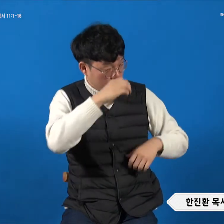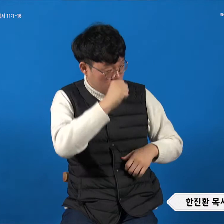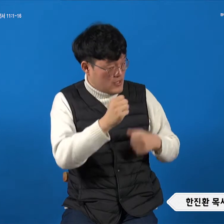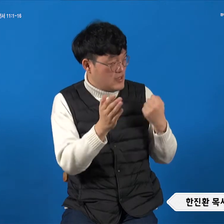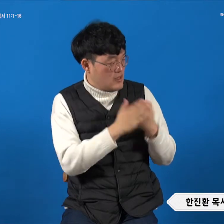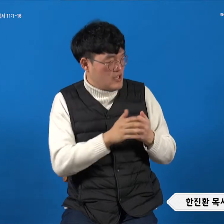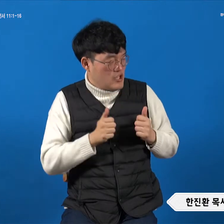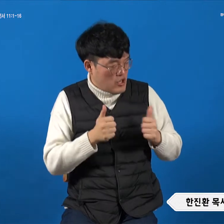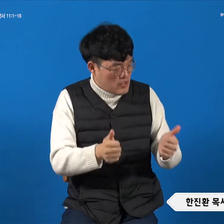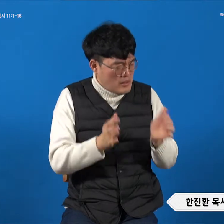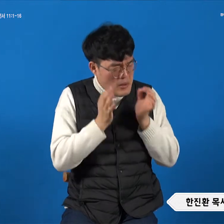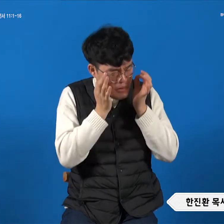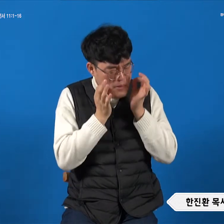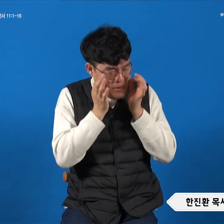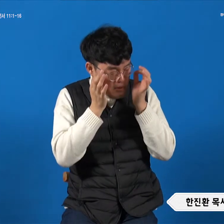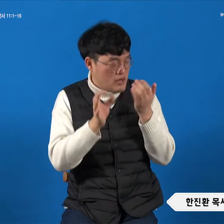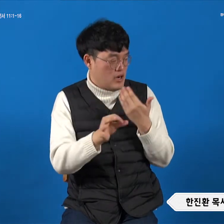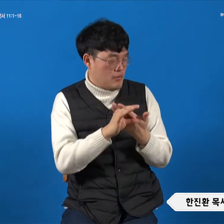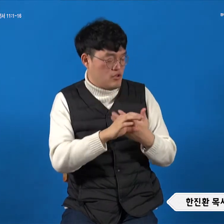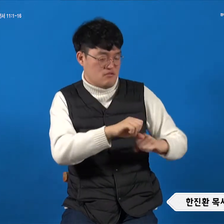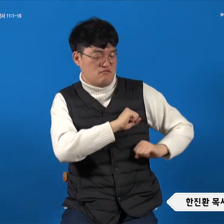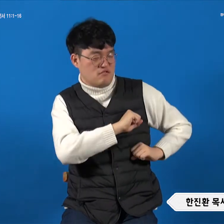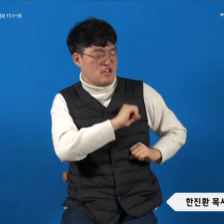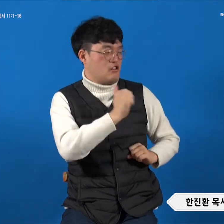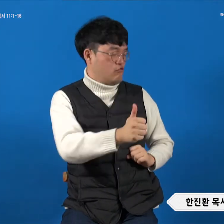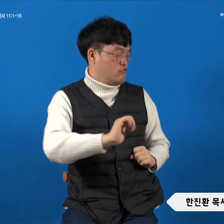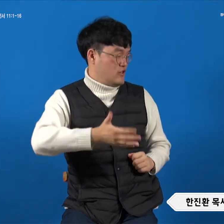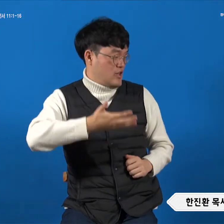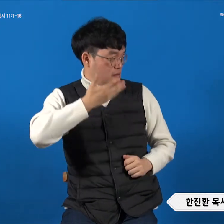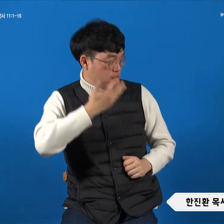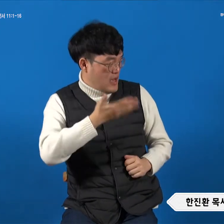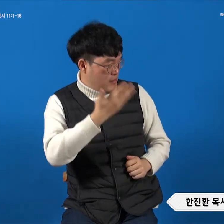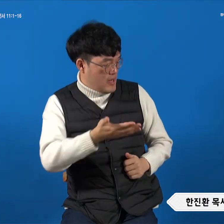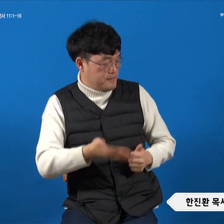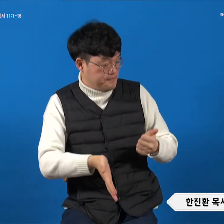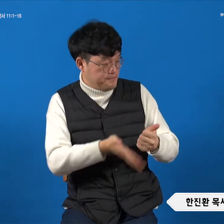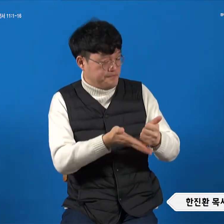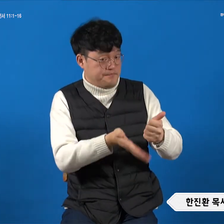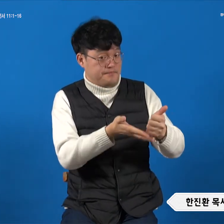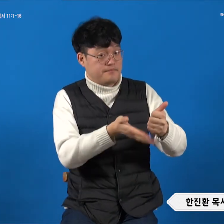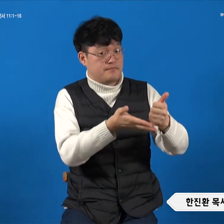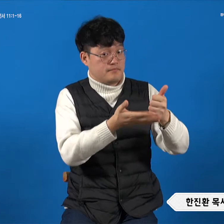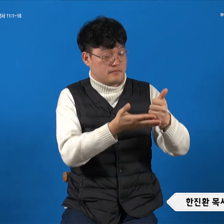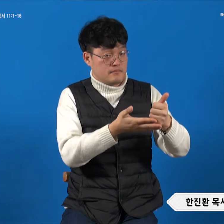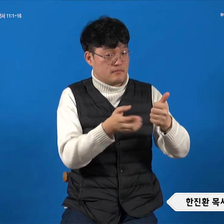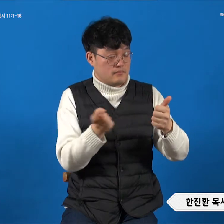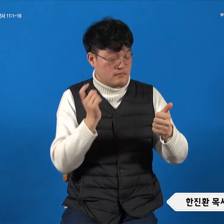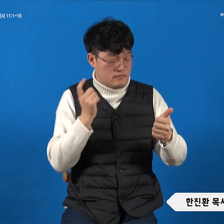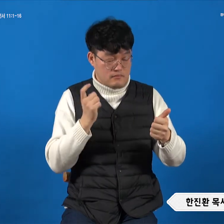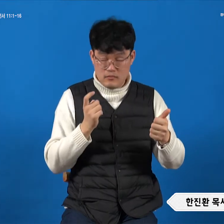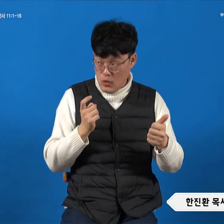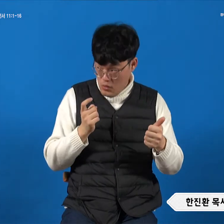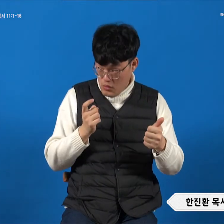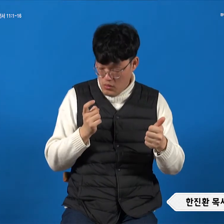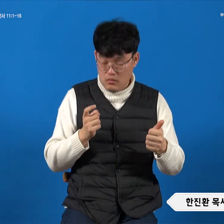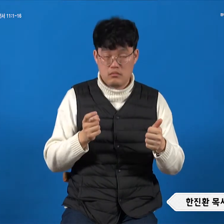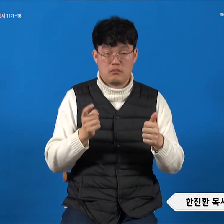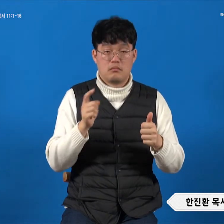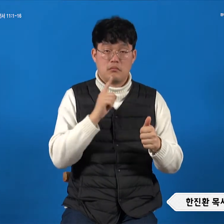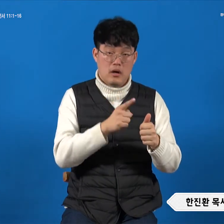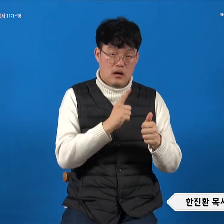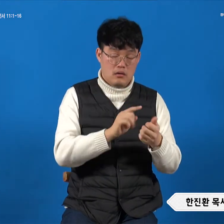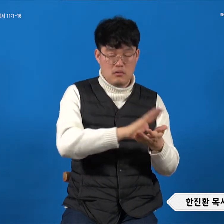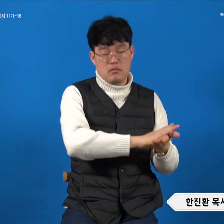또 힘이 좋으니까 열심히 노력하면 장군이 될 수 있을 거예요. 그 한마디가 온달을 완전히